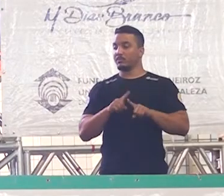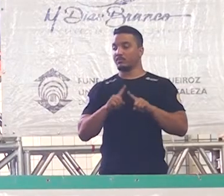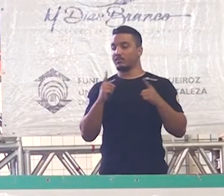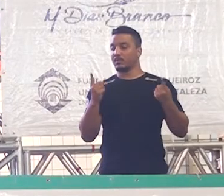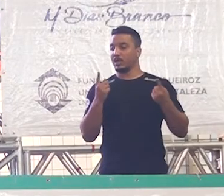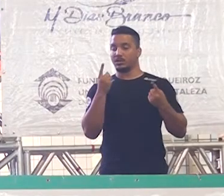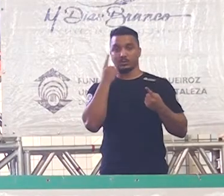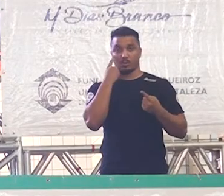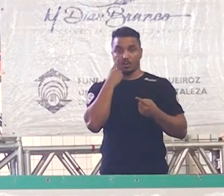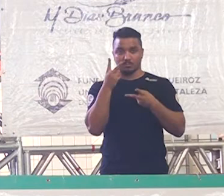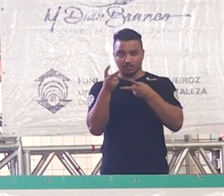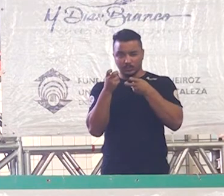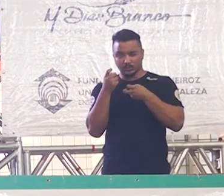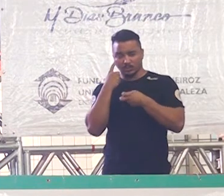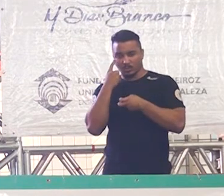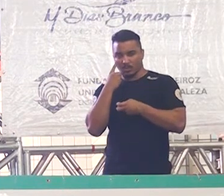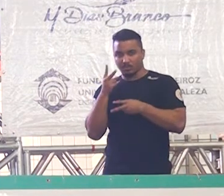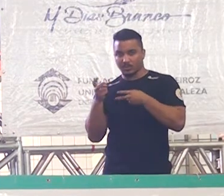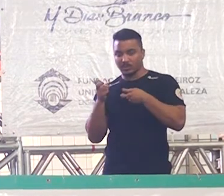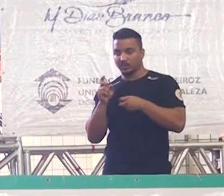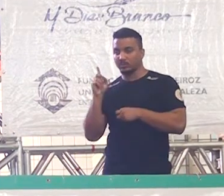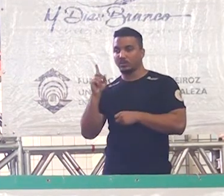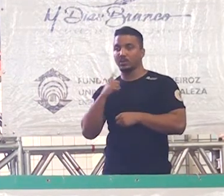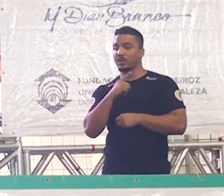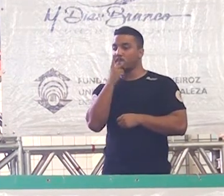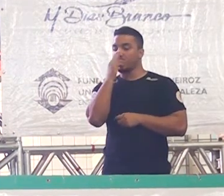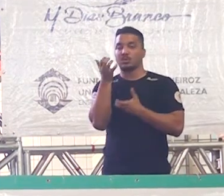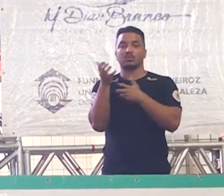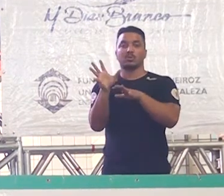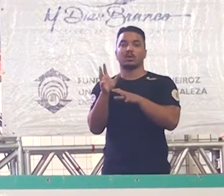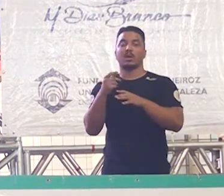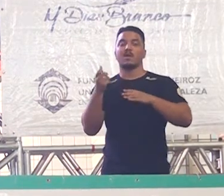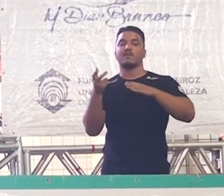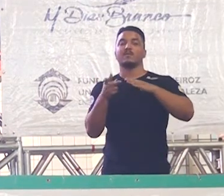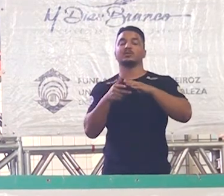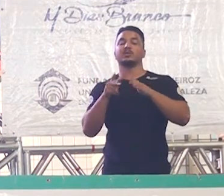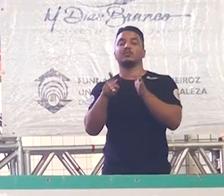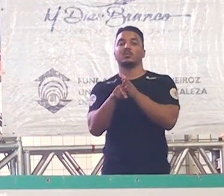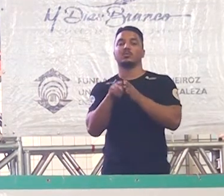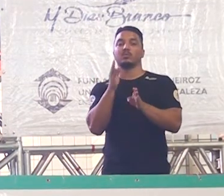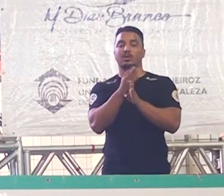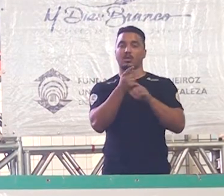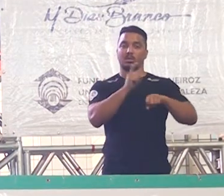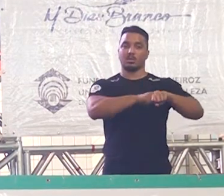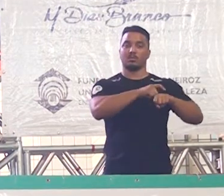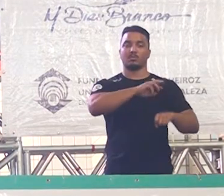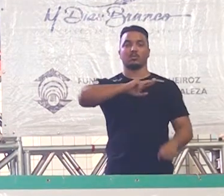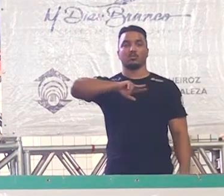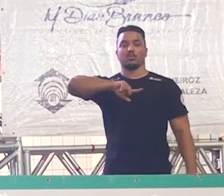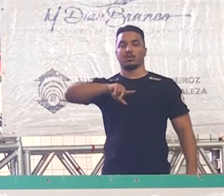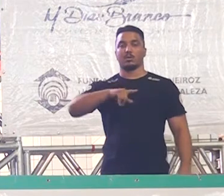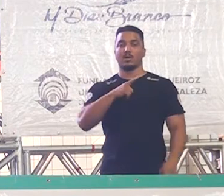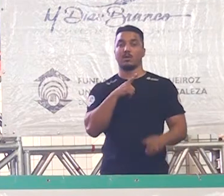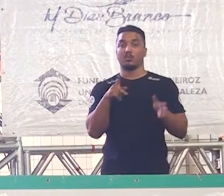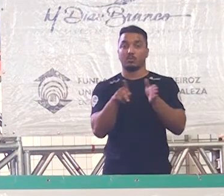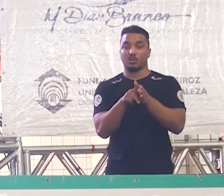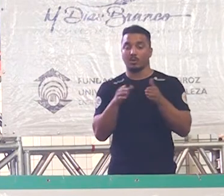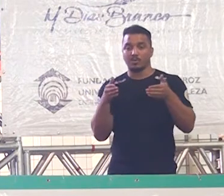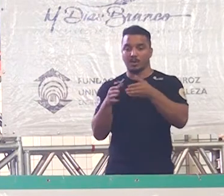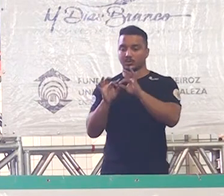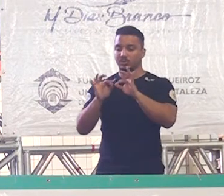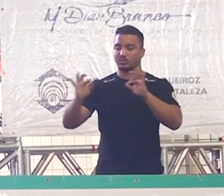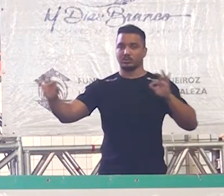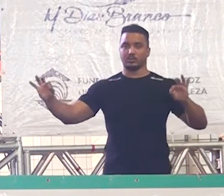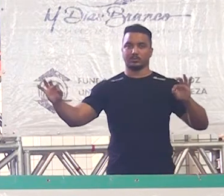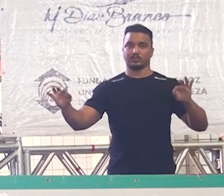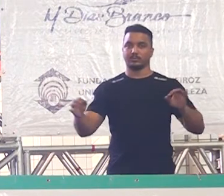Mas, observe, por favor, que ele não quer velocidade em função do tempo. Ele quer velocidade em função da